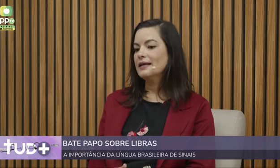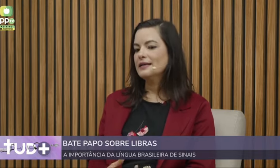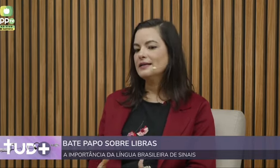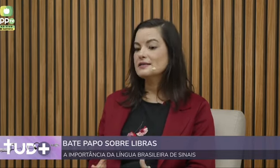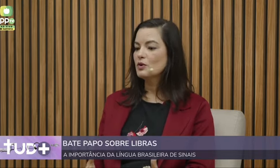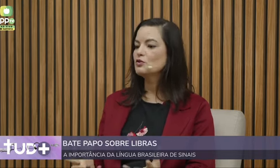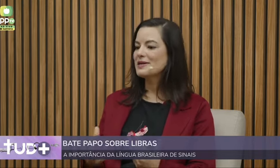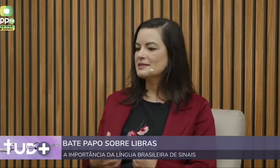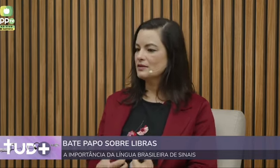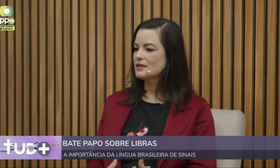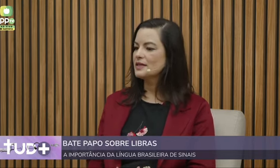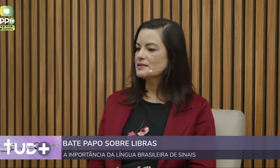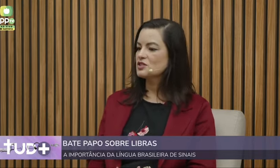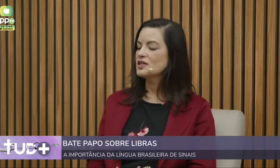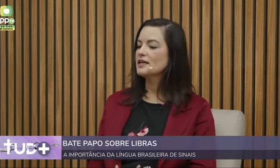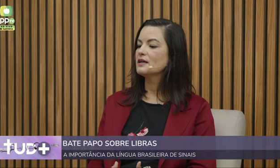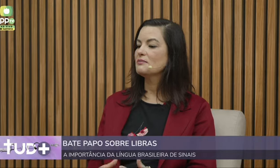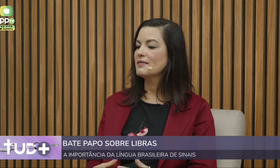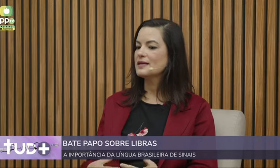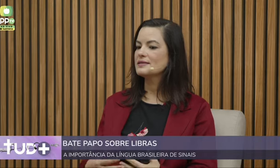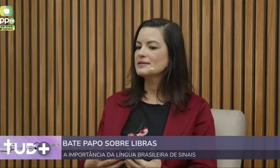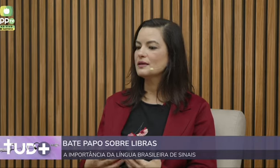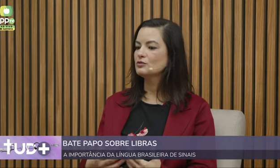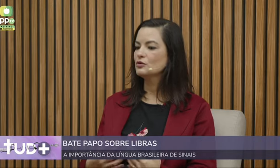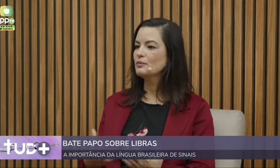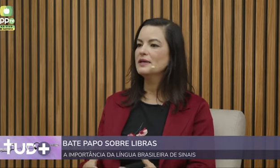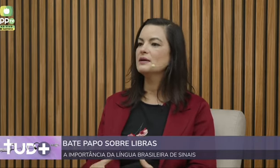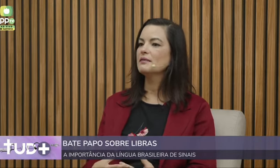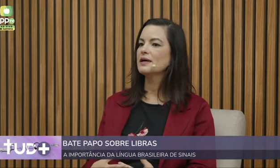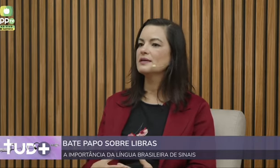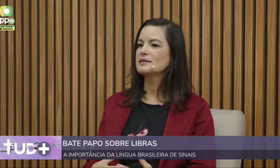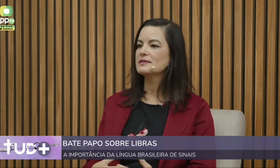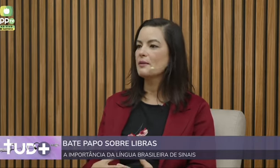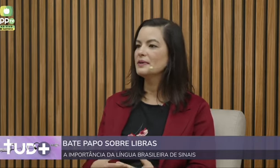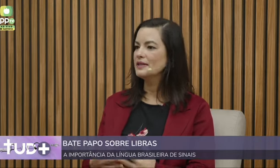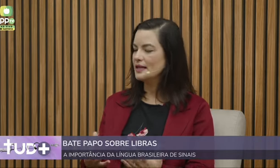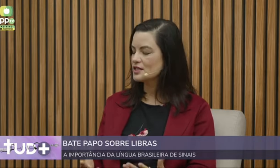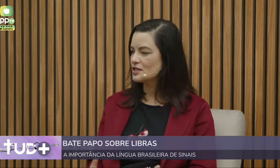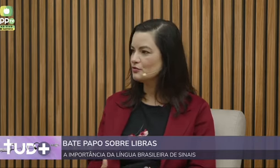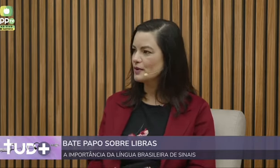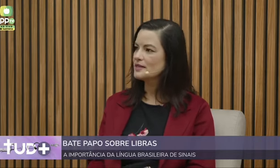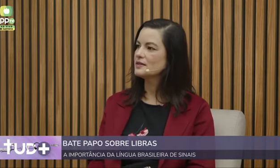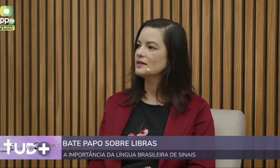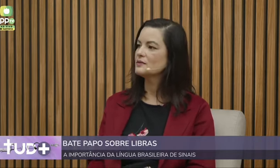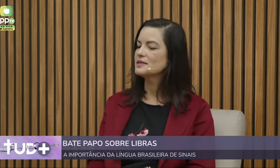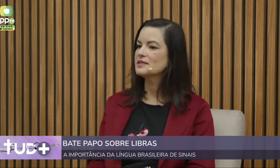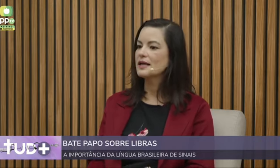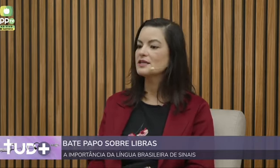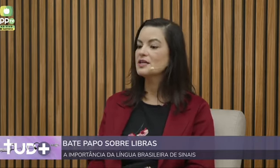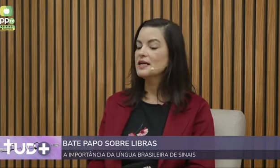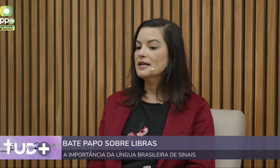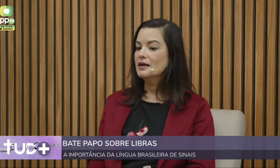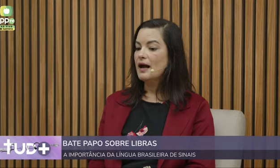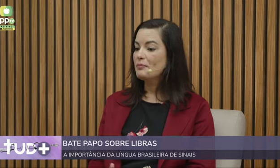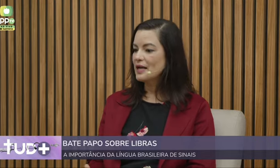Cada criança, quanto mais cedo a criança chega, mais autonomia, mais rapidez na fluência da língua de sinais. A